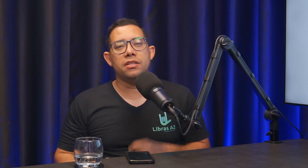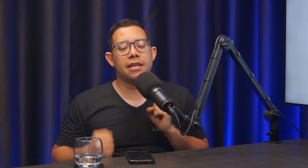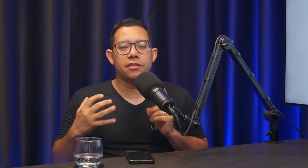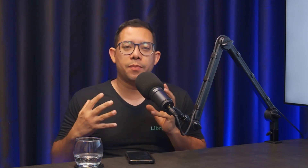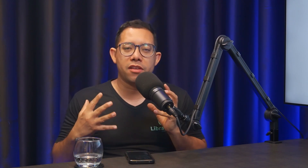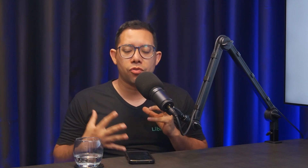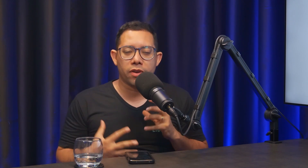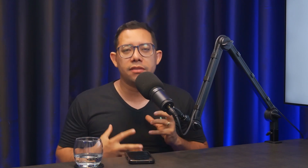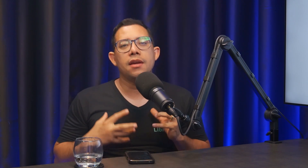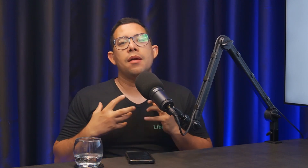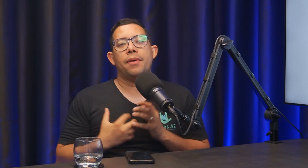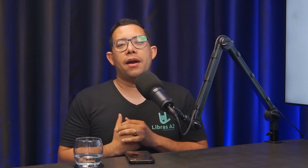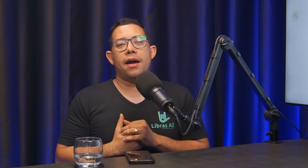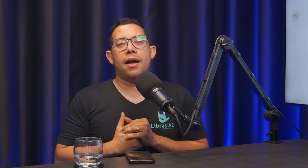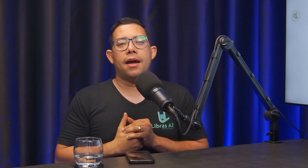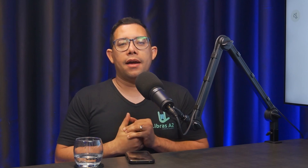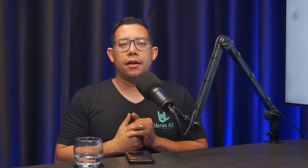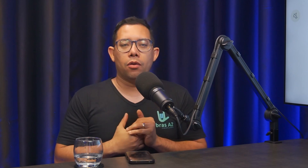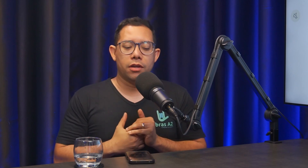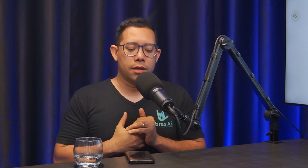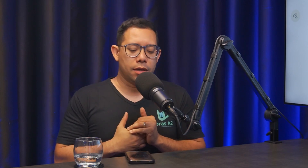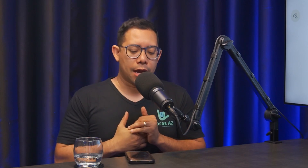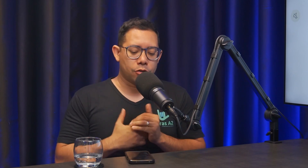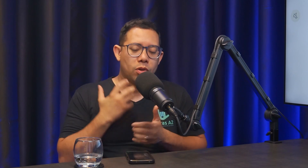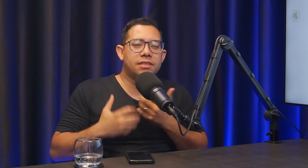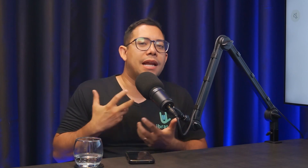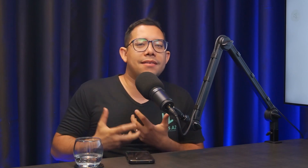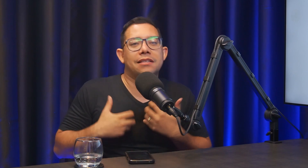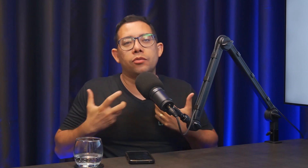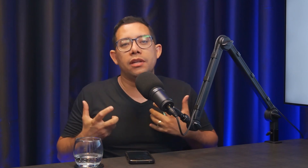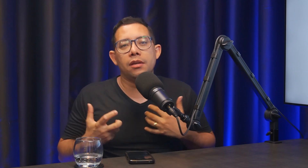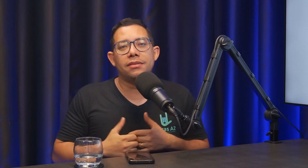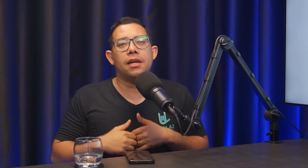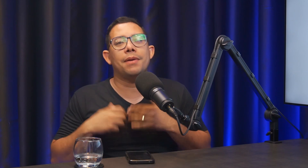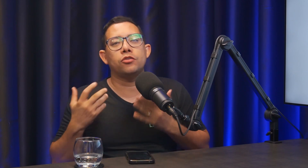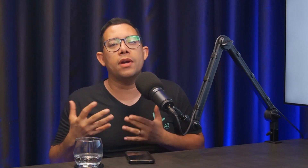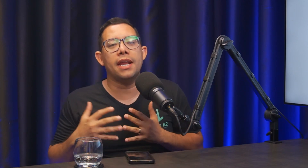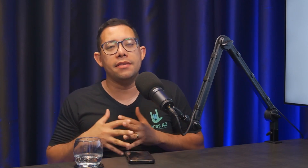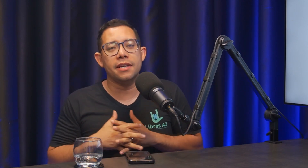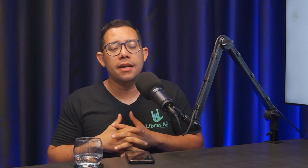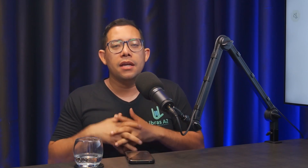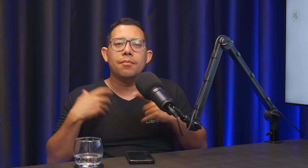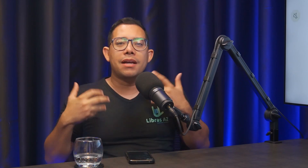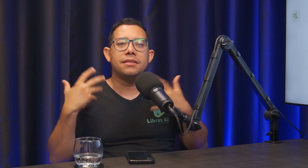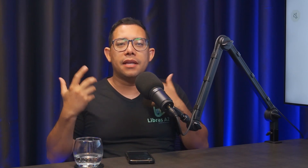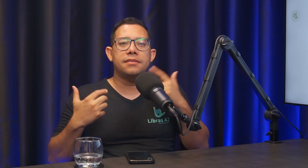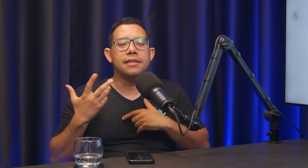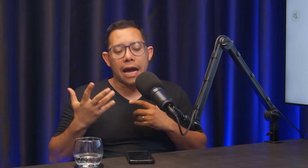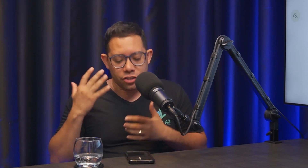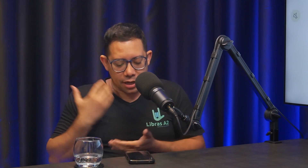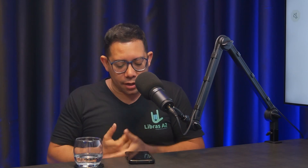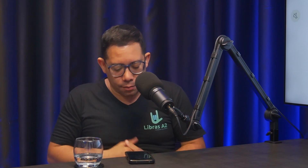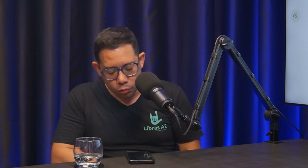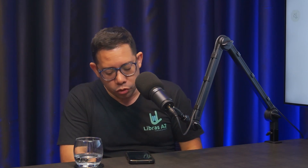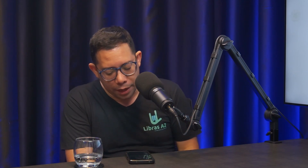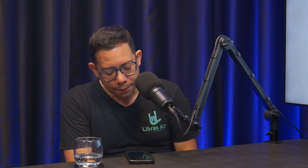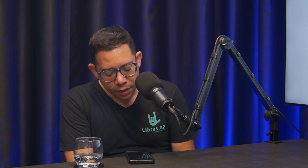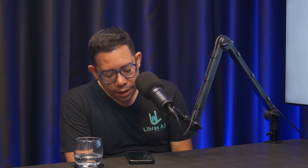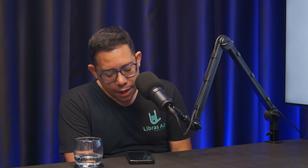as expressões para que a sua sinalização em Libras tenha mais coerência e mais intensidade, né? Muito bem.